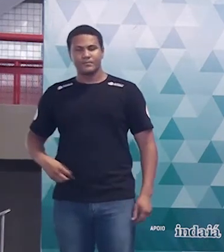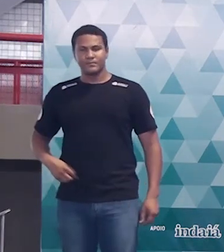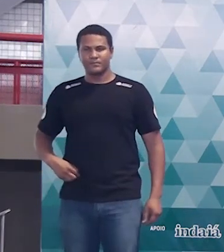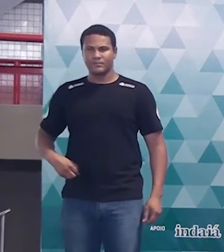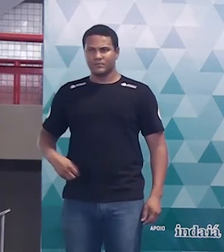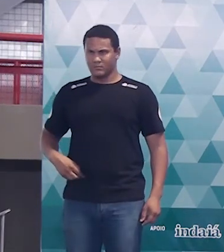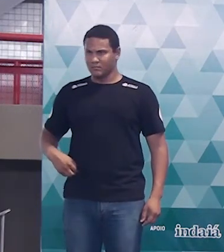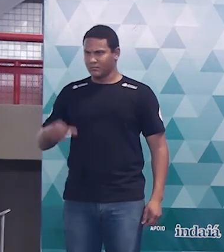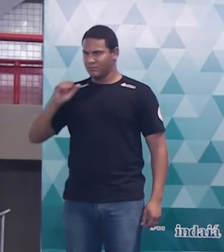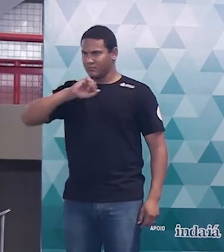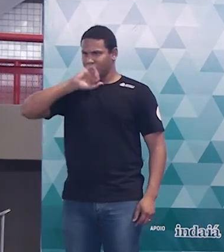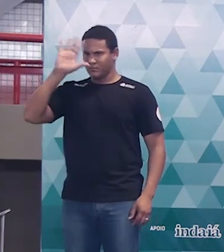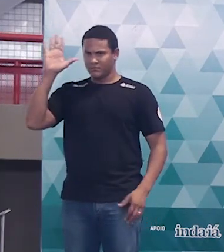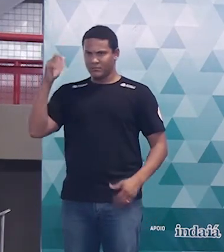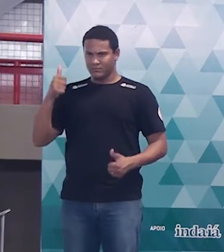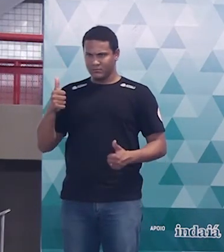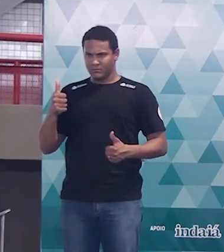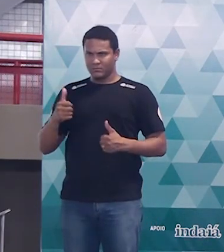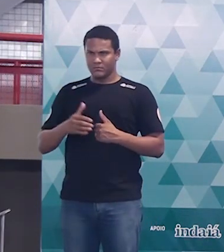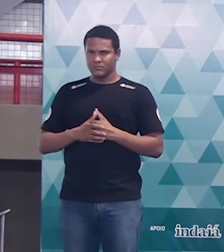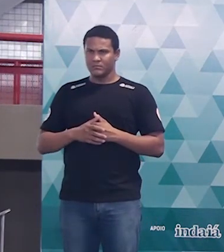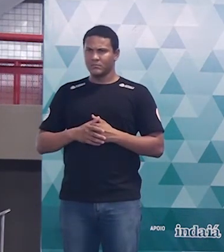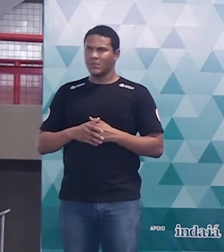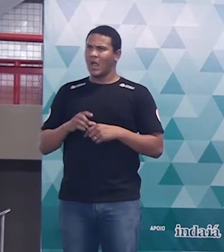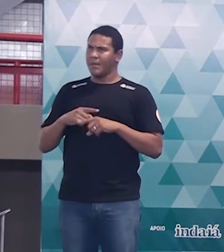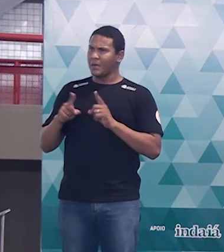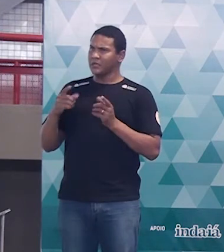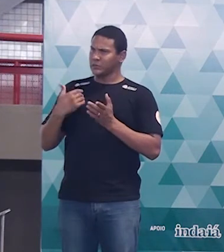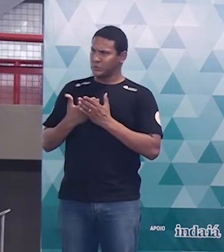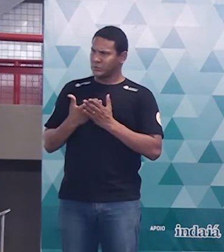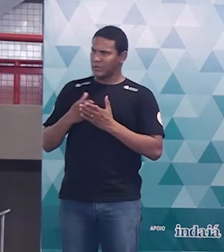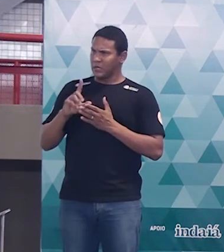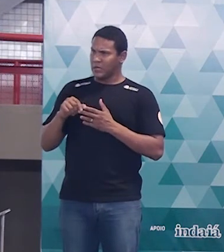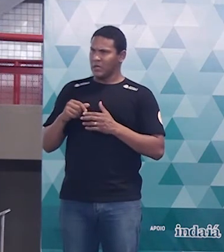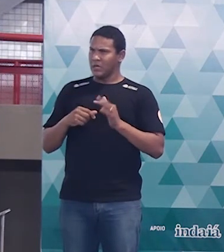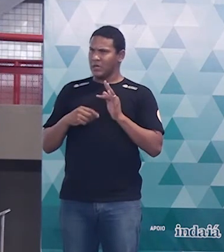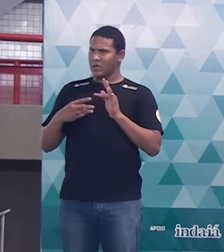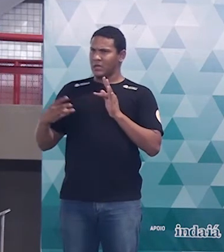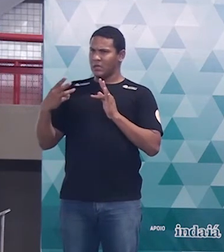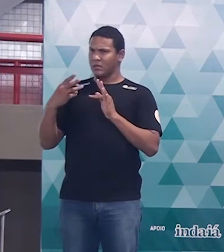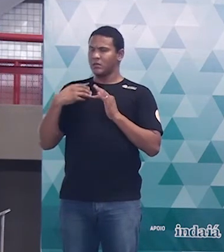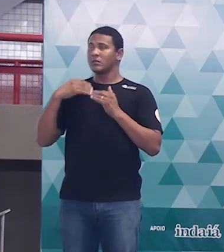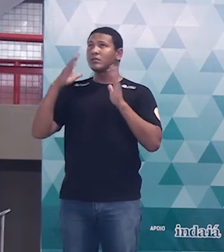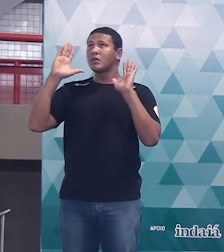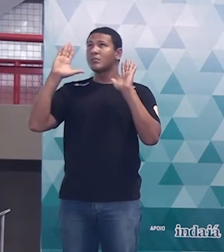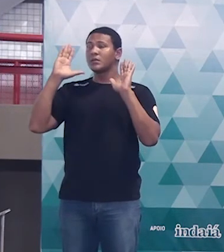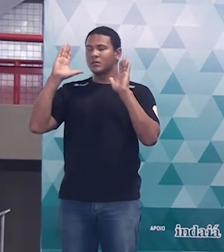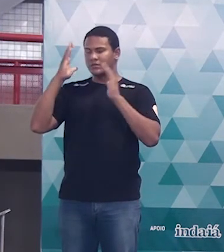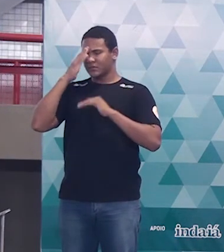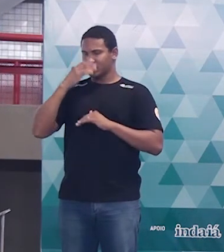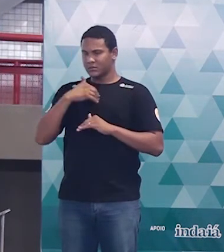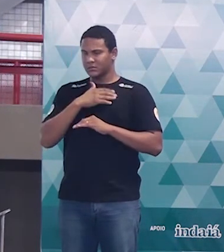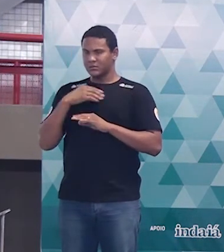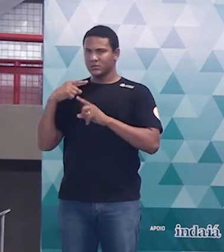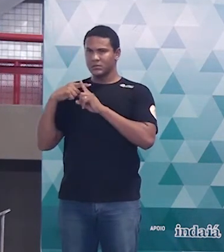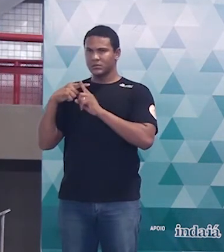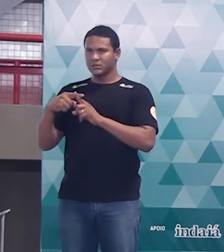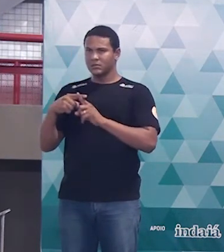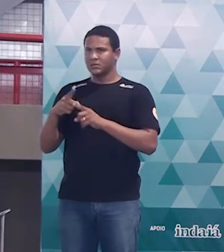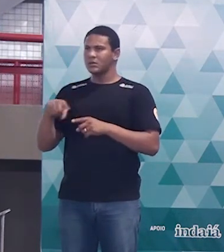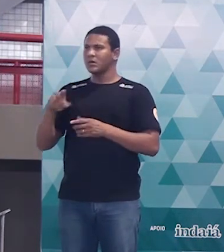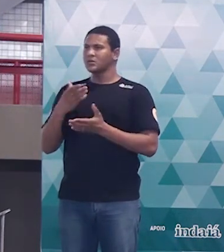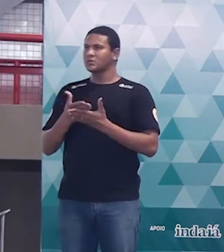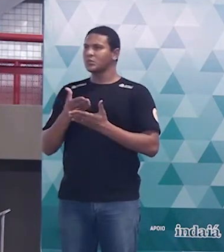Claro isso, pessoal. Professor, eu vou estudar a função do terceiro grau, Deus te livre. Tu vai estudar o que